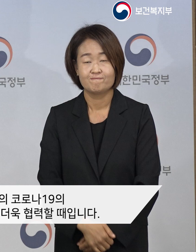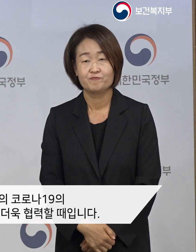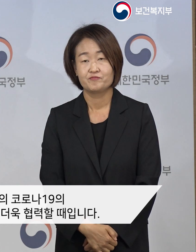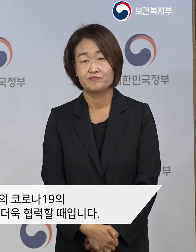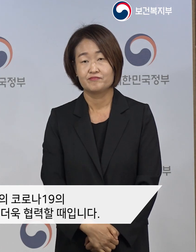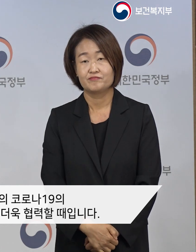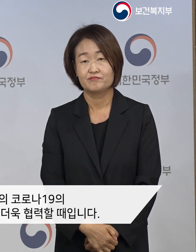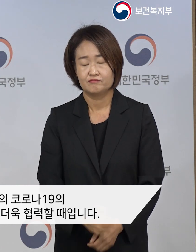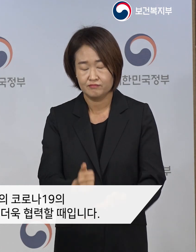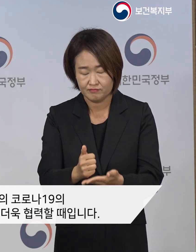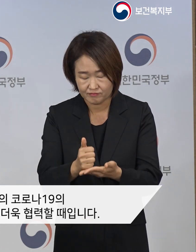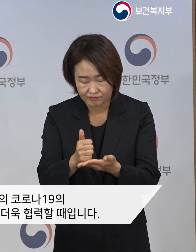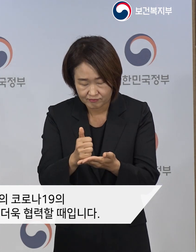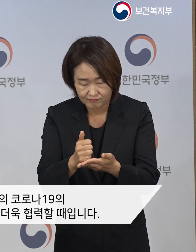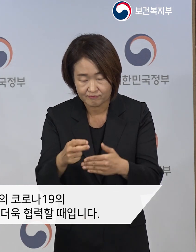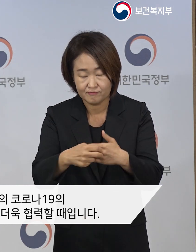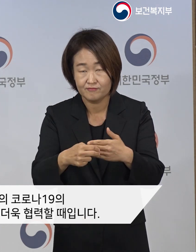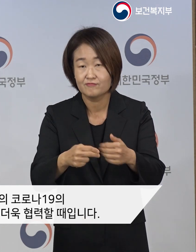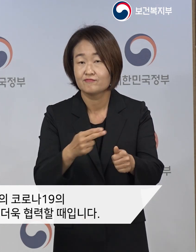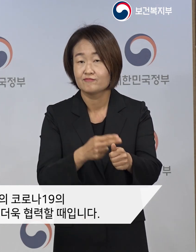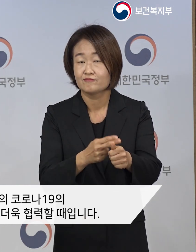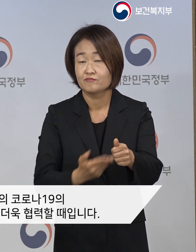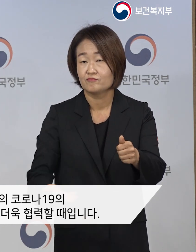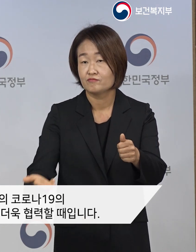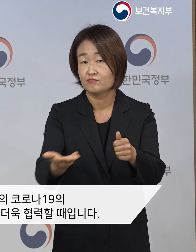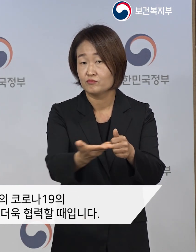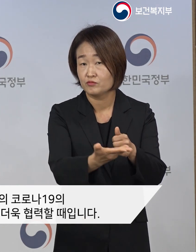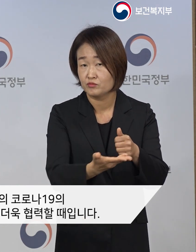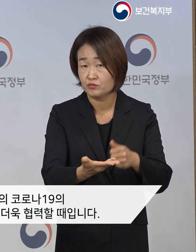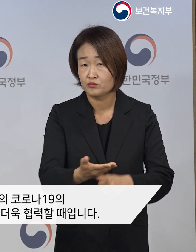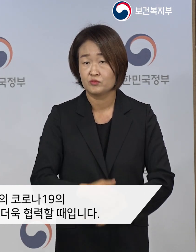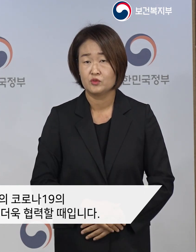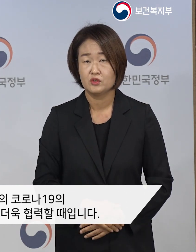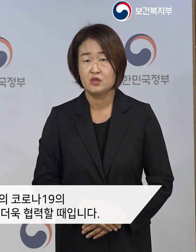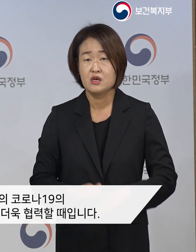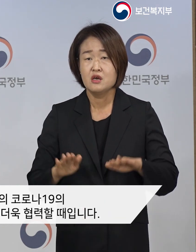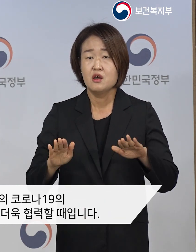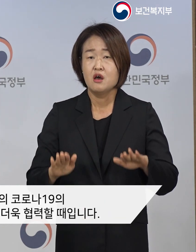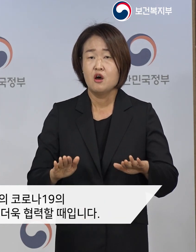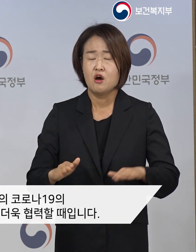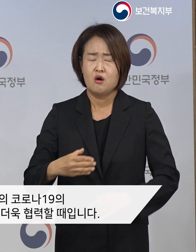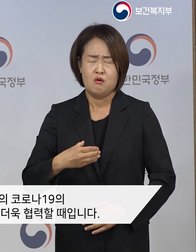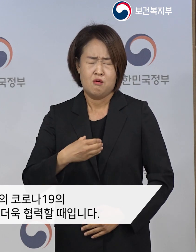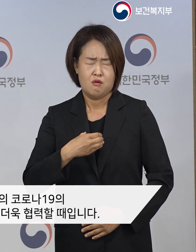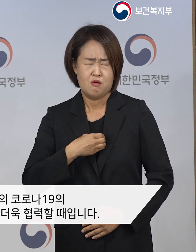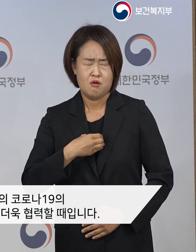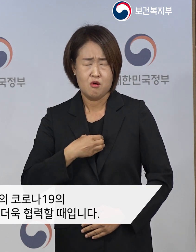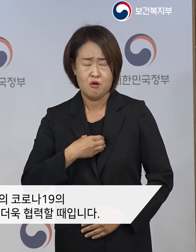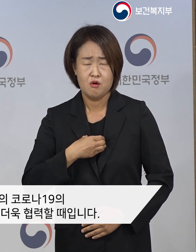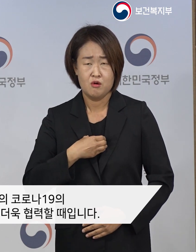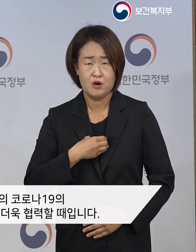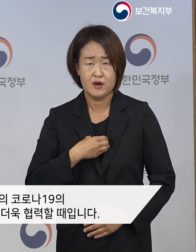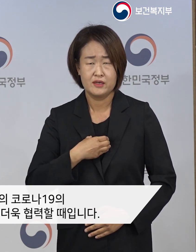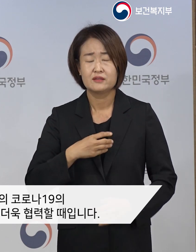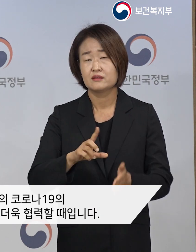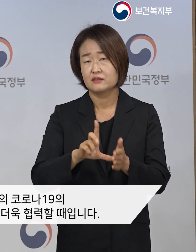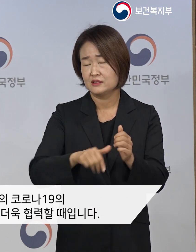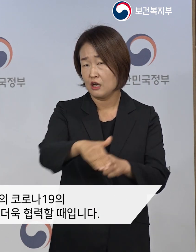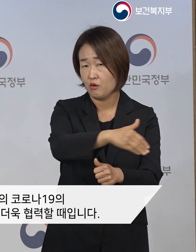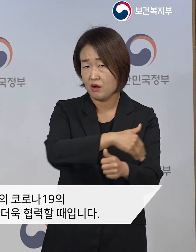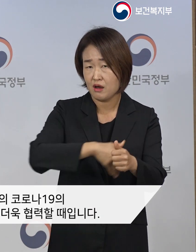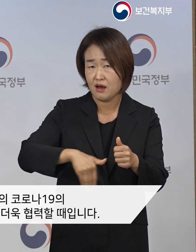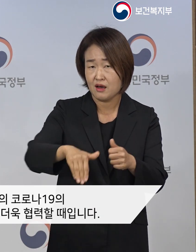존경하는 의료인 여러분, 지금은 일촉즉발의 코로나19의 대규모 확산을 막기 위해 의료계와